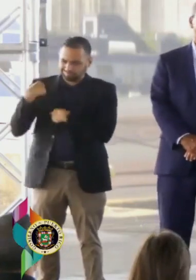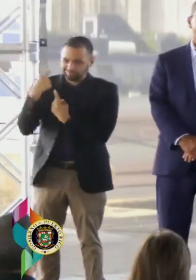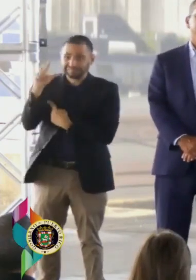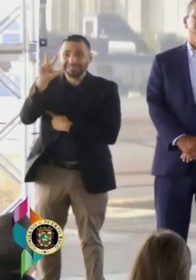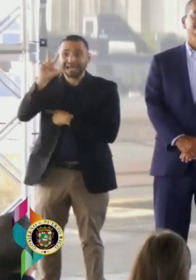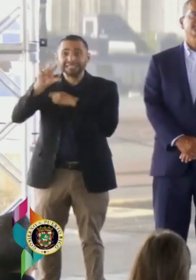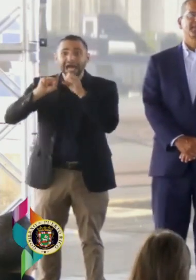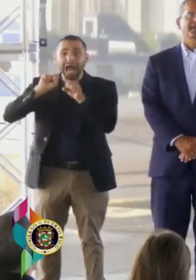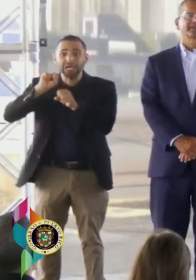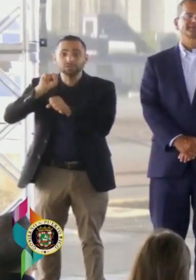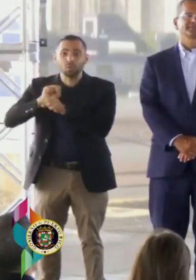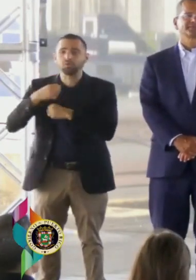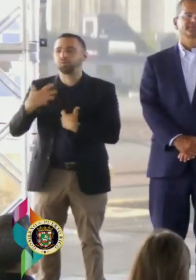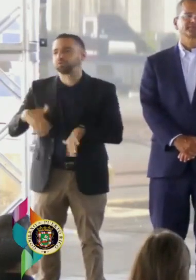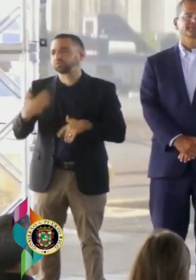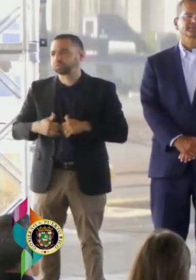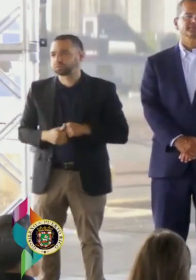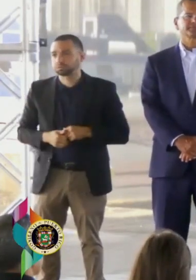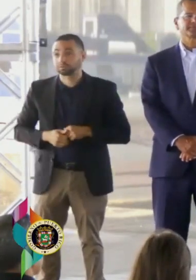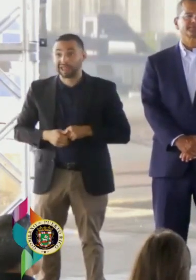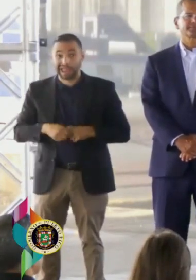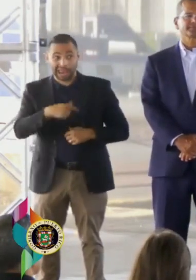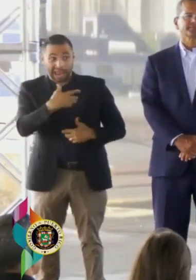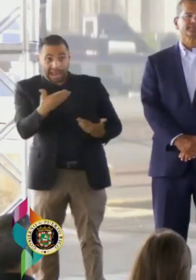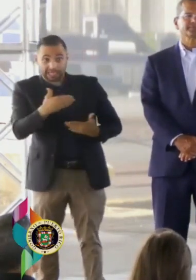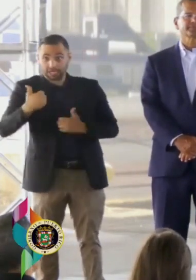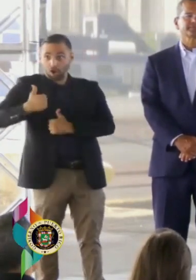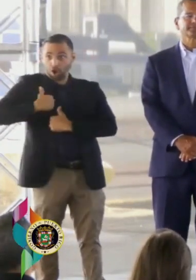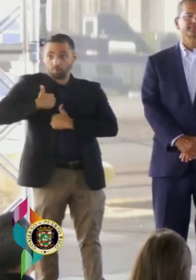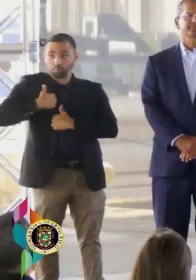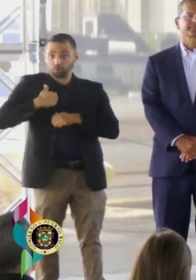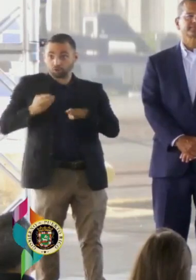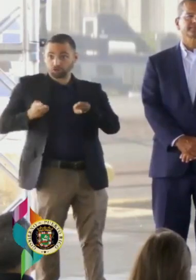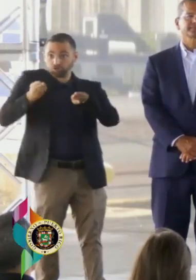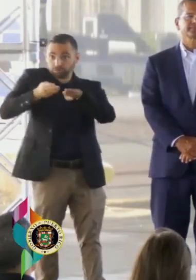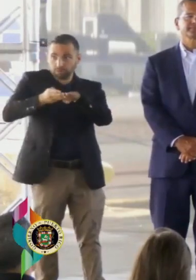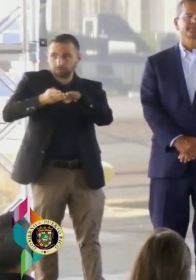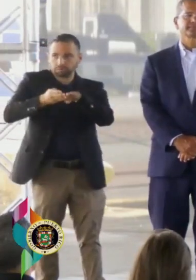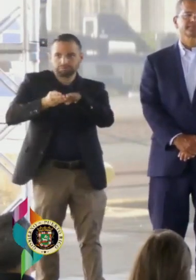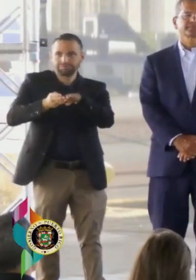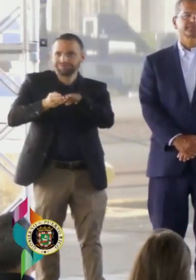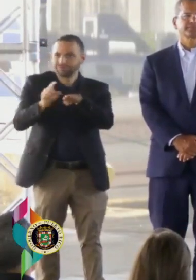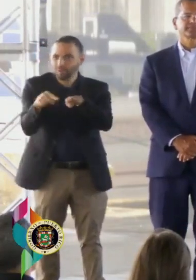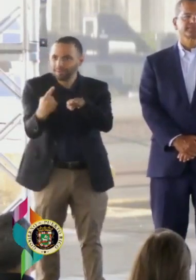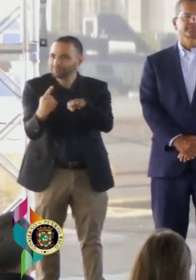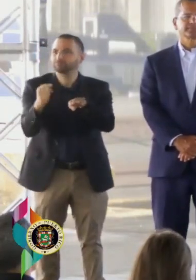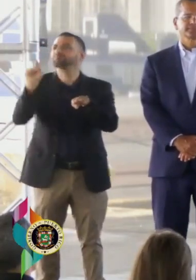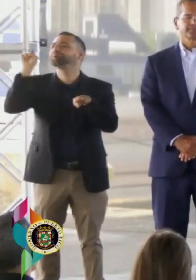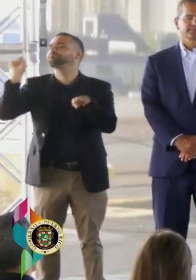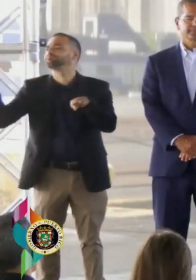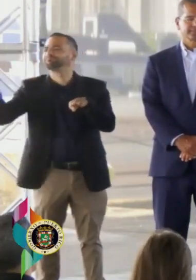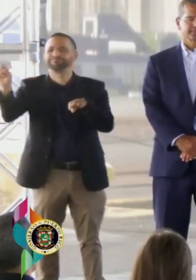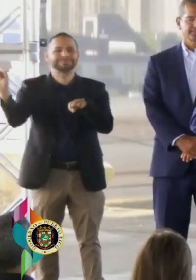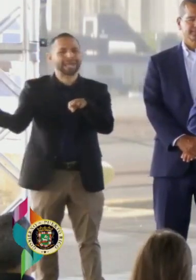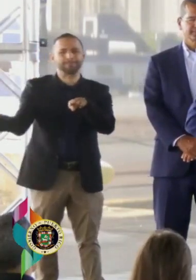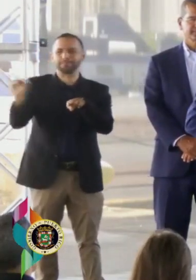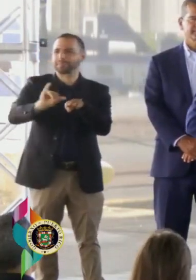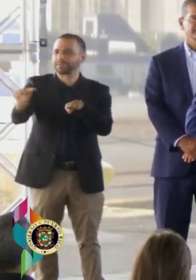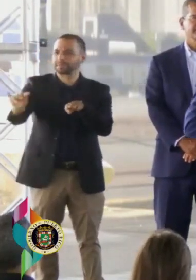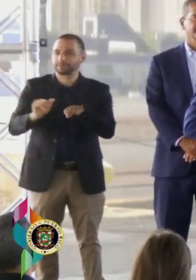años no solamente aquí en en el Army terminal pero para resto de muelles de Puerto Rico es increíble y